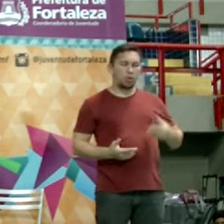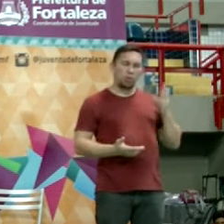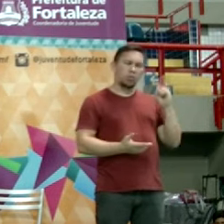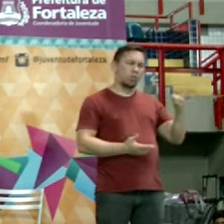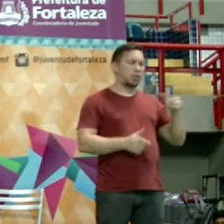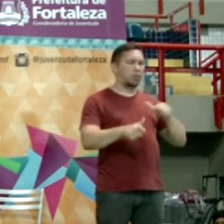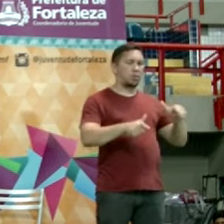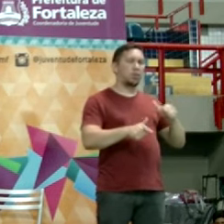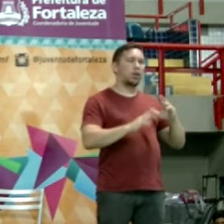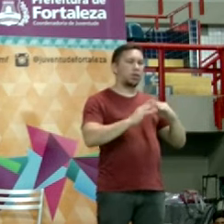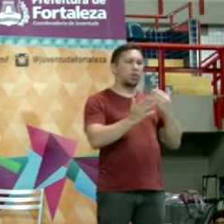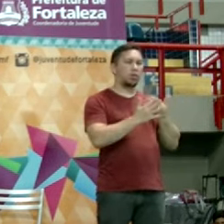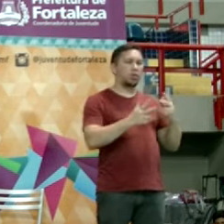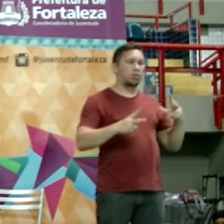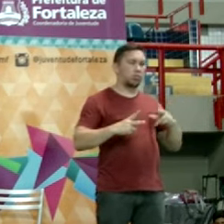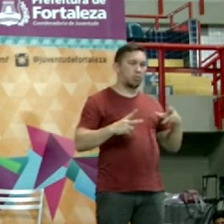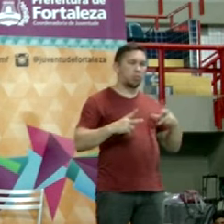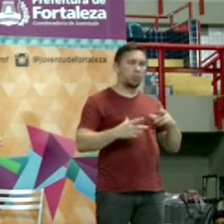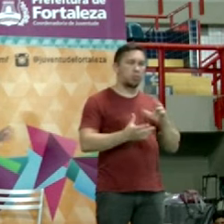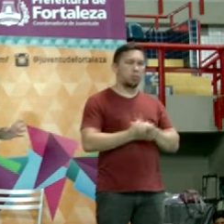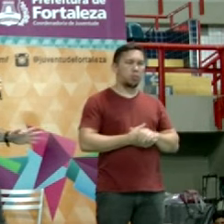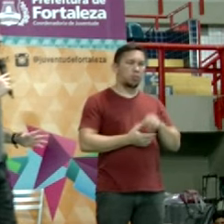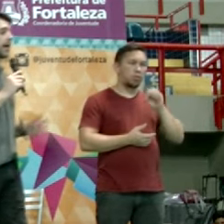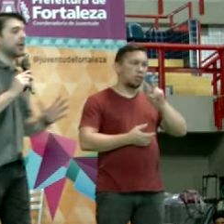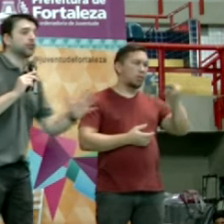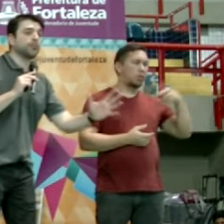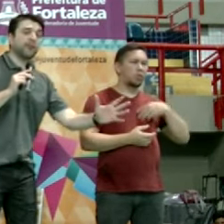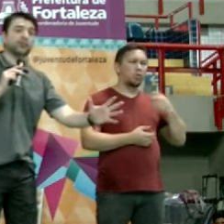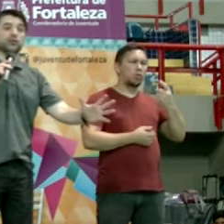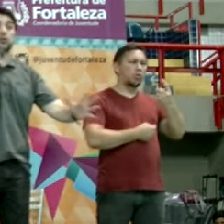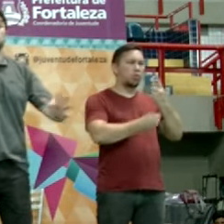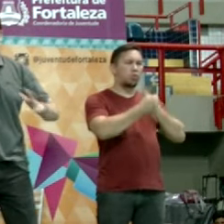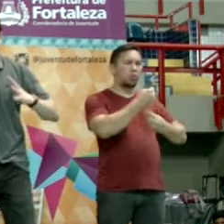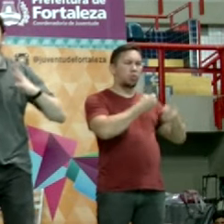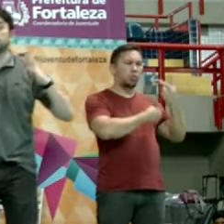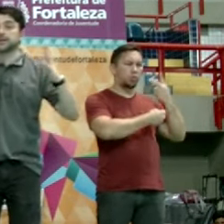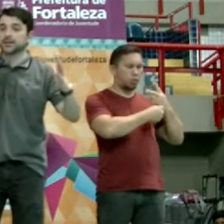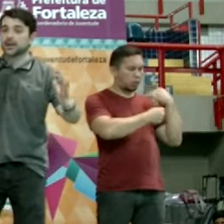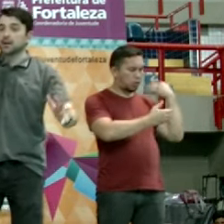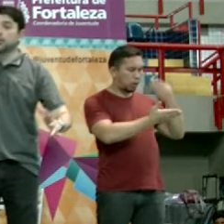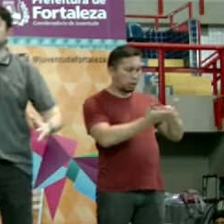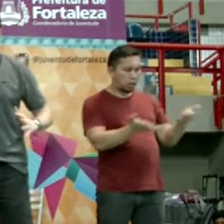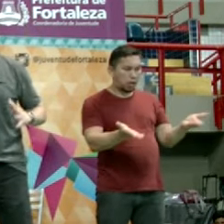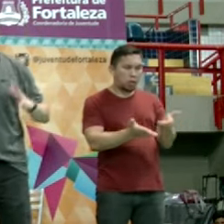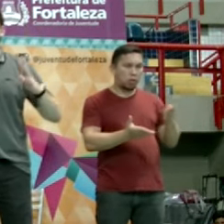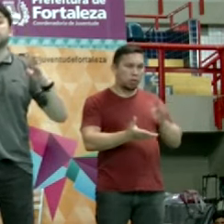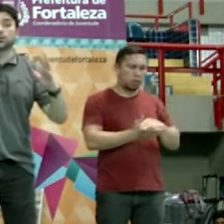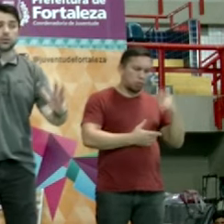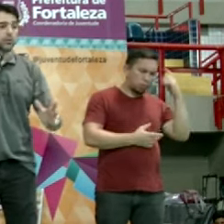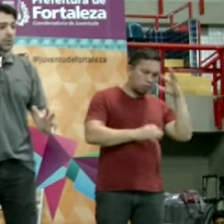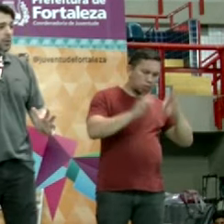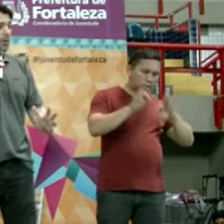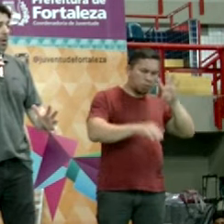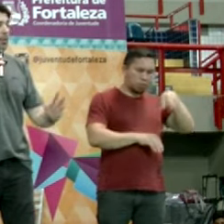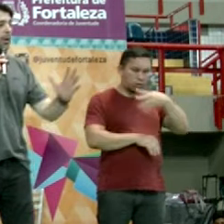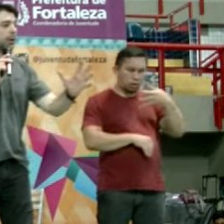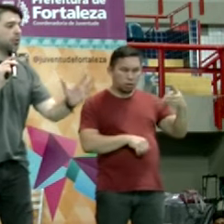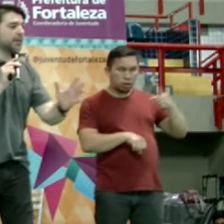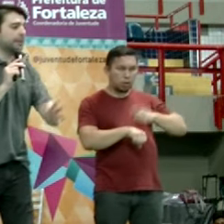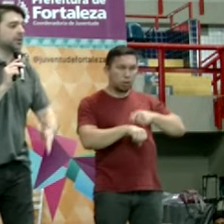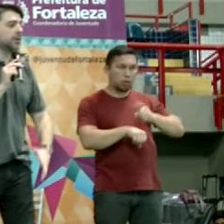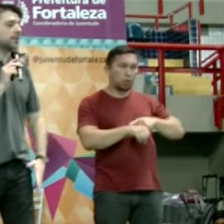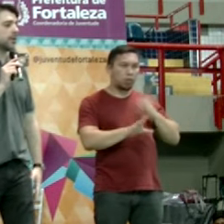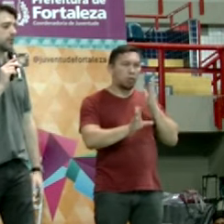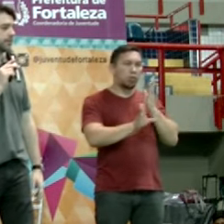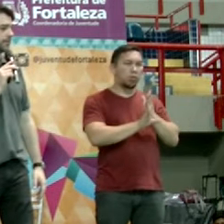particular. E eu comecei a ver, de uns 2 anos para cá, os supervisores, tudo com a mão na cabeça, montando horário, porque